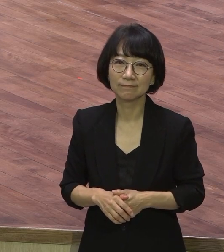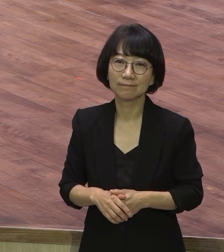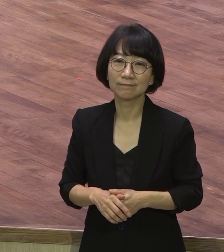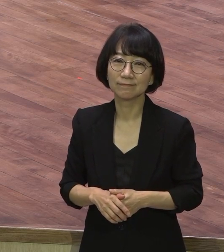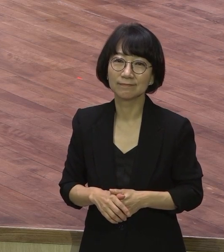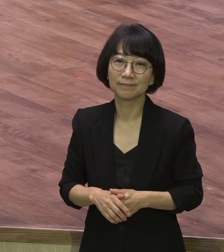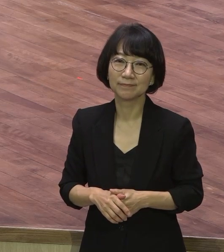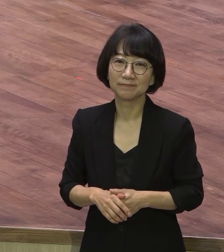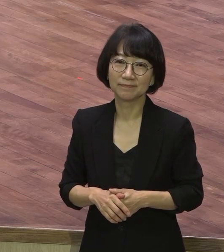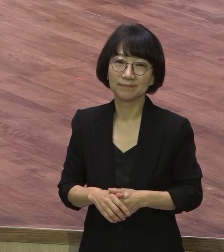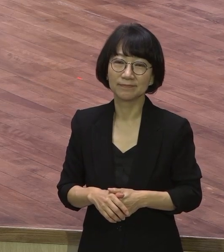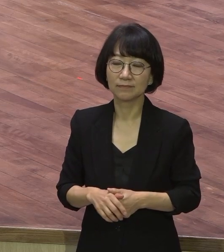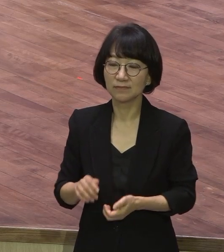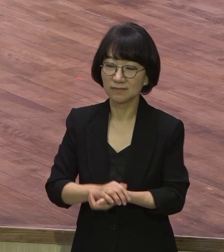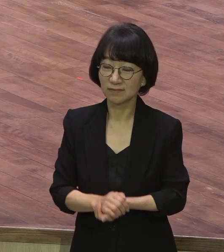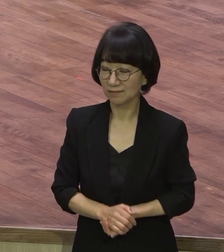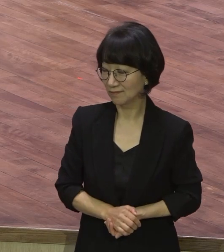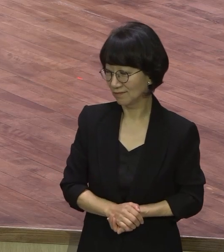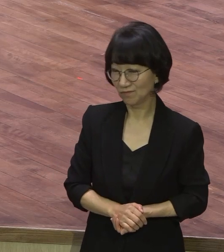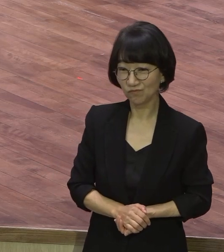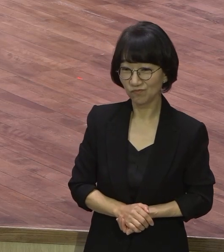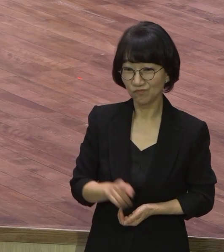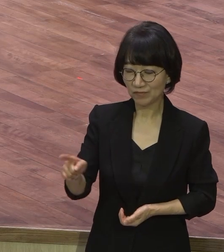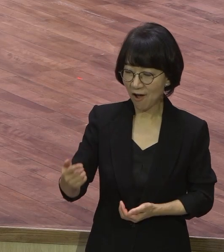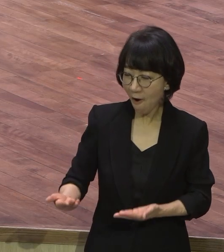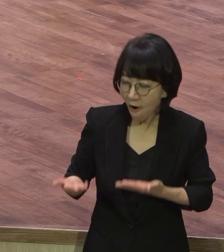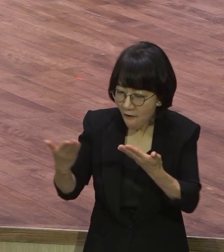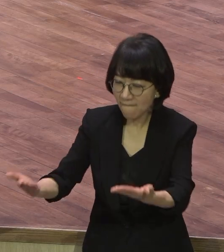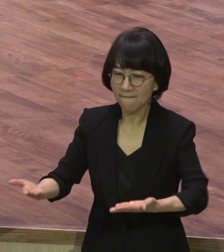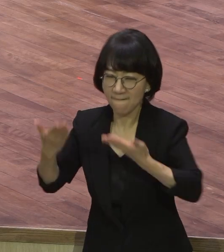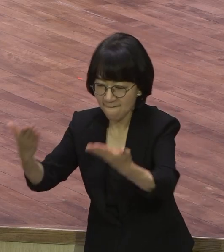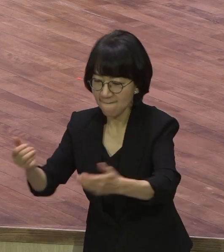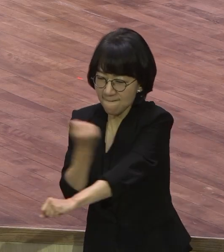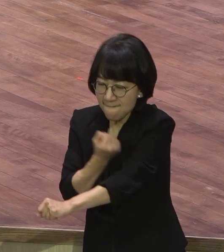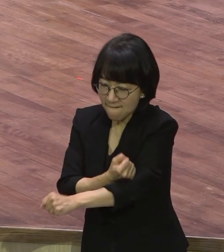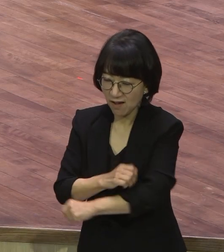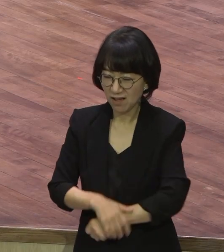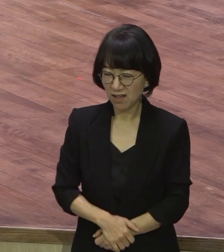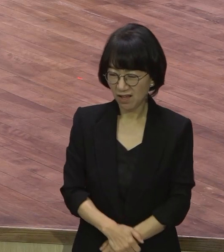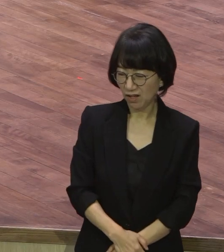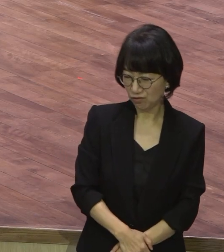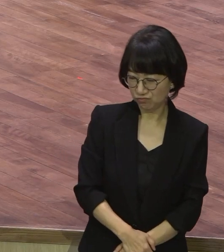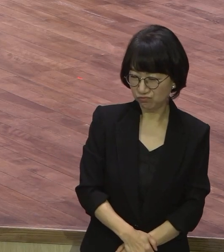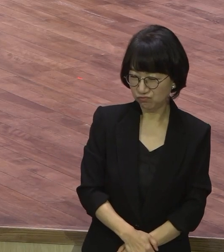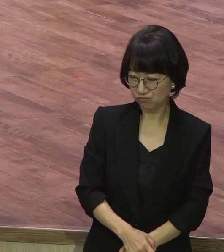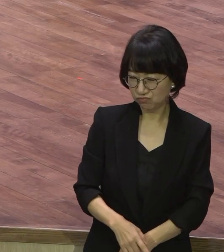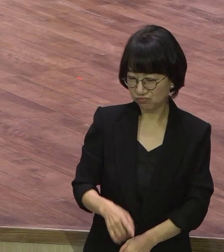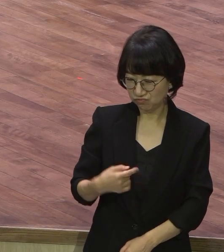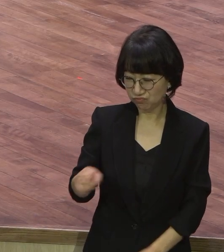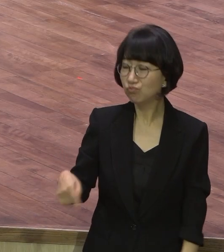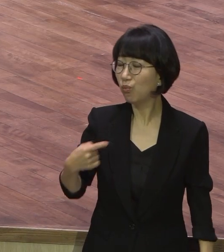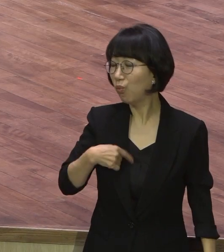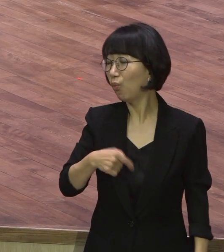미쳤다. 니만 뭐 니만 니만 지고 맡았냐. 왕을 따십니다. 심지어